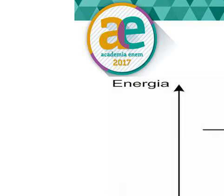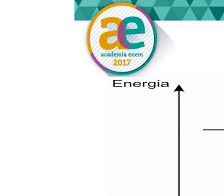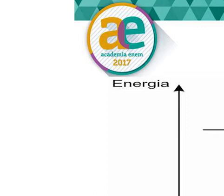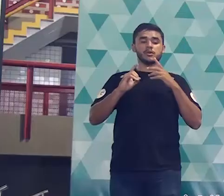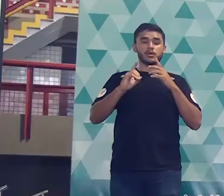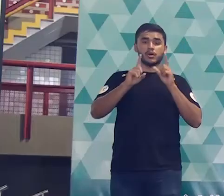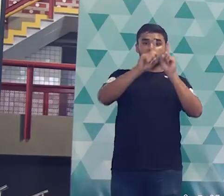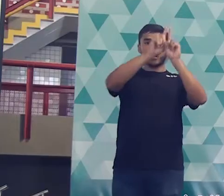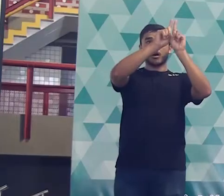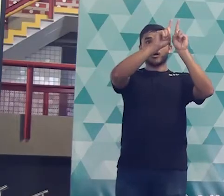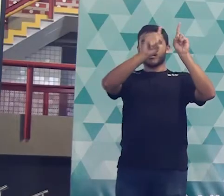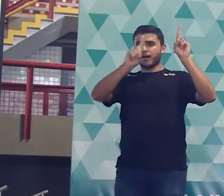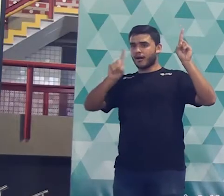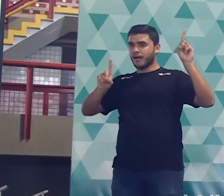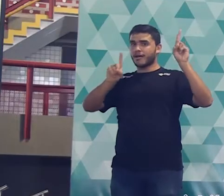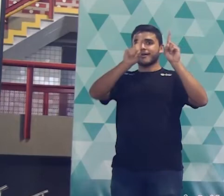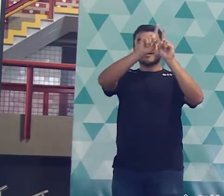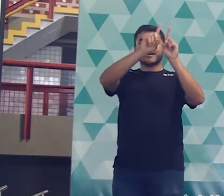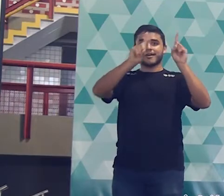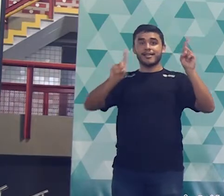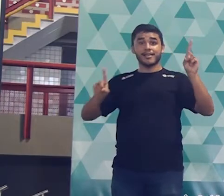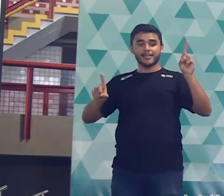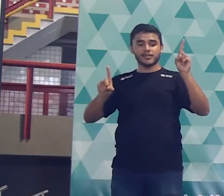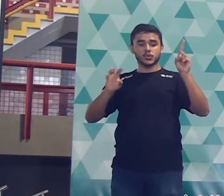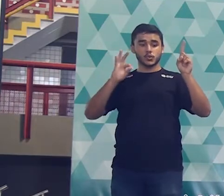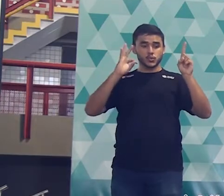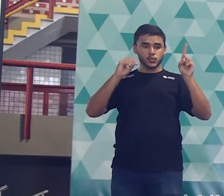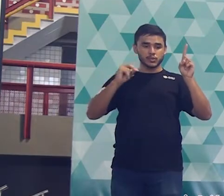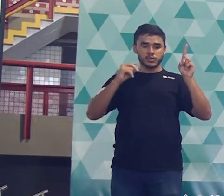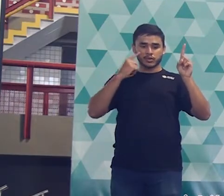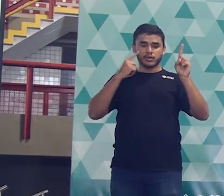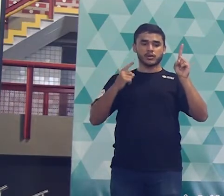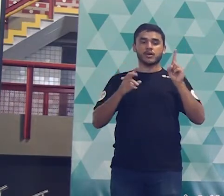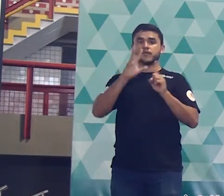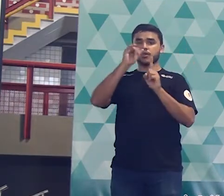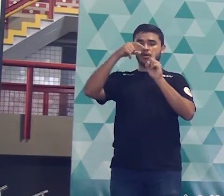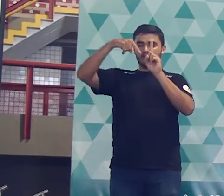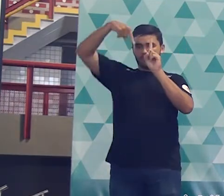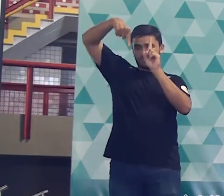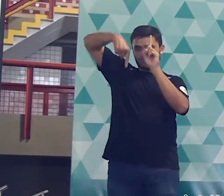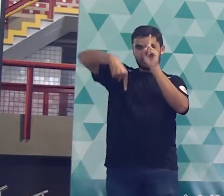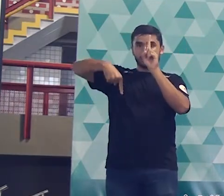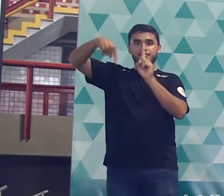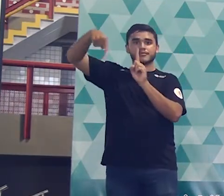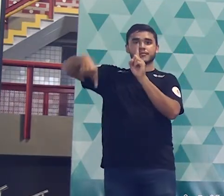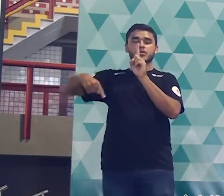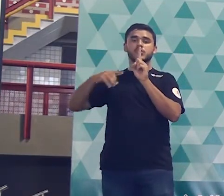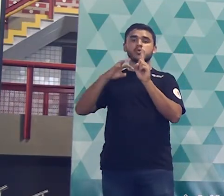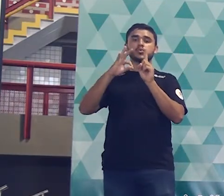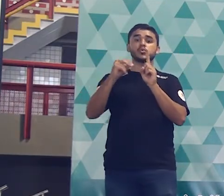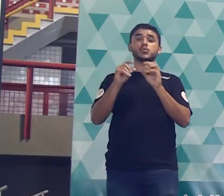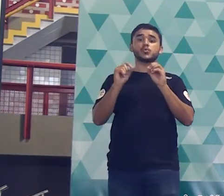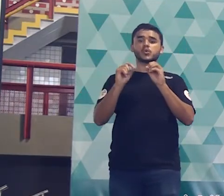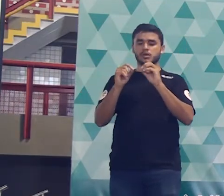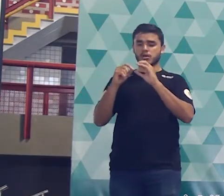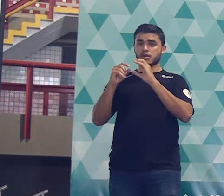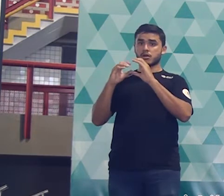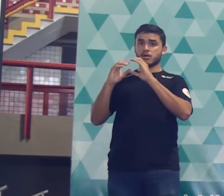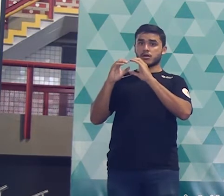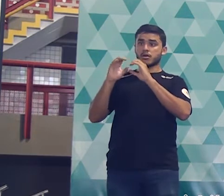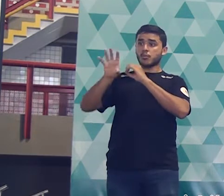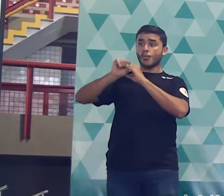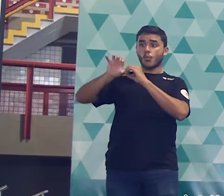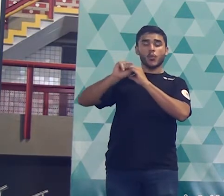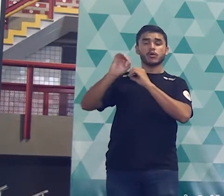baixo. Todas estão liberando calor. Todas estão liberando calor. Agora o que vai acontecer? Galerinha, por